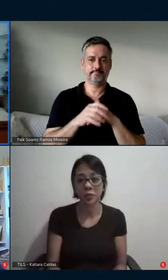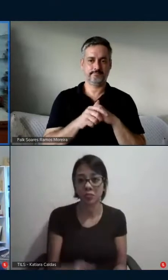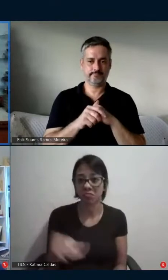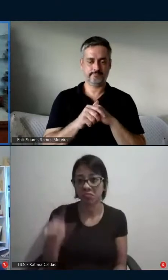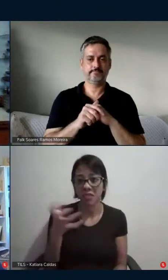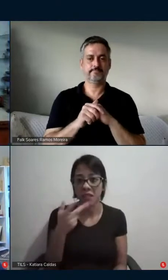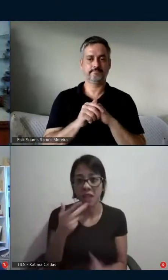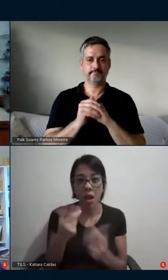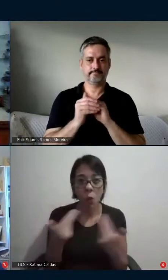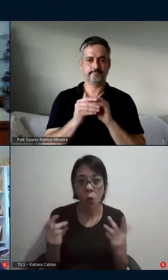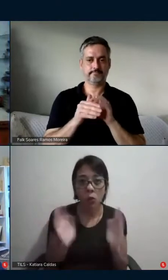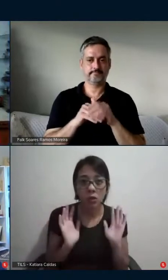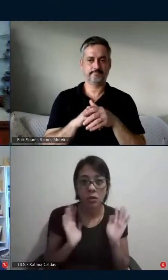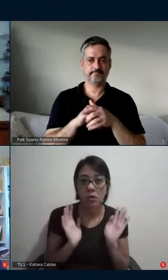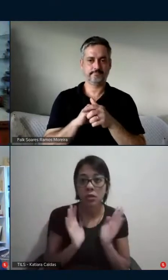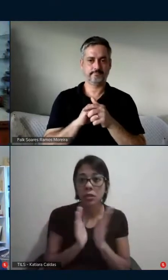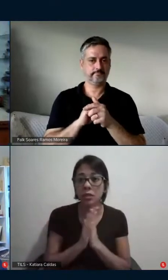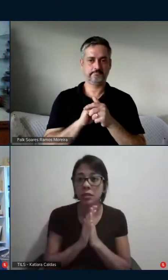coisa?